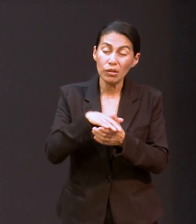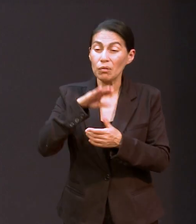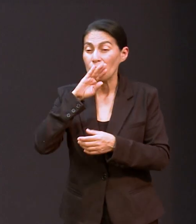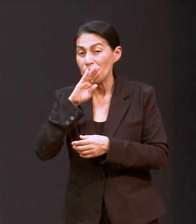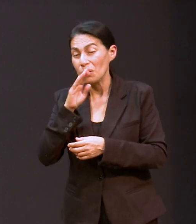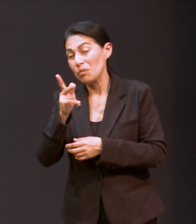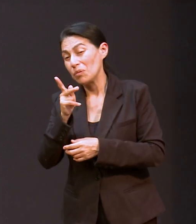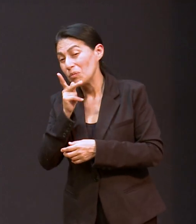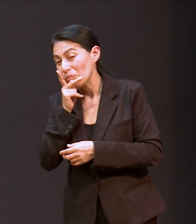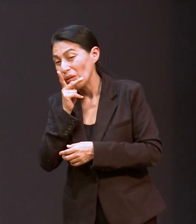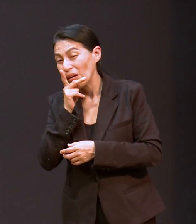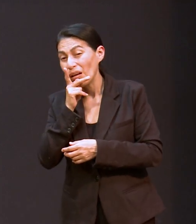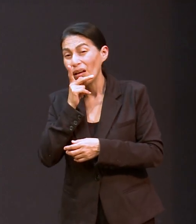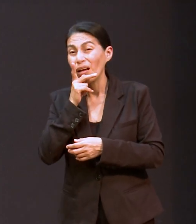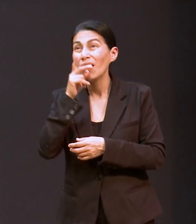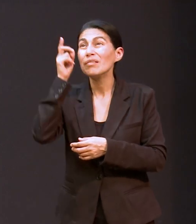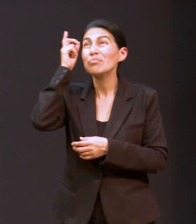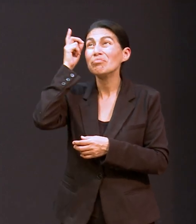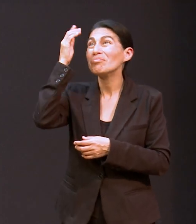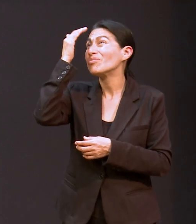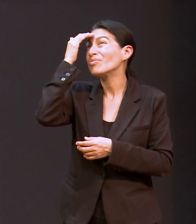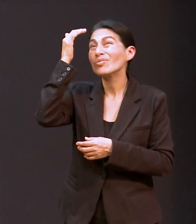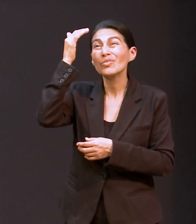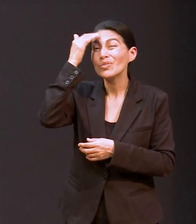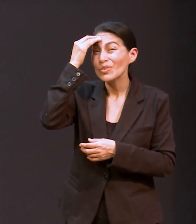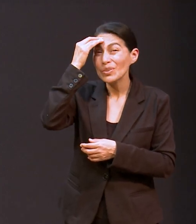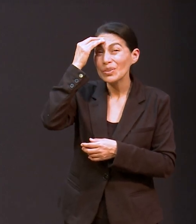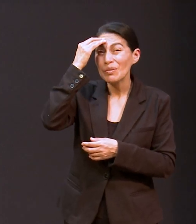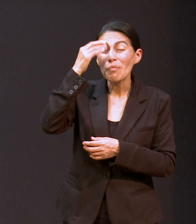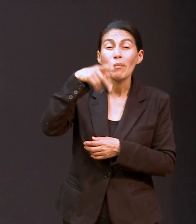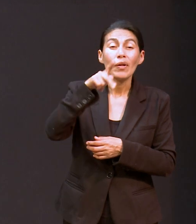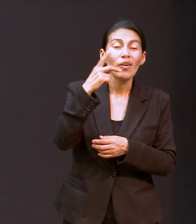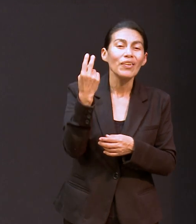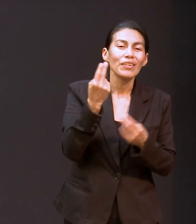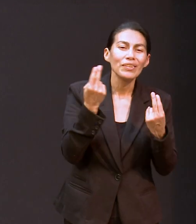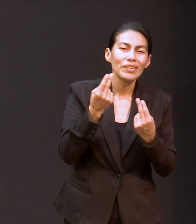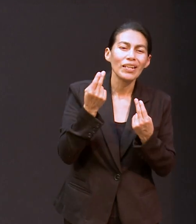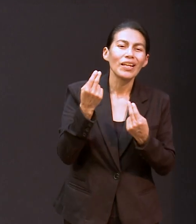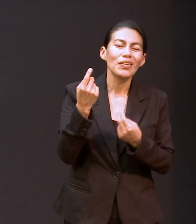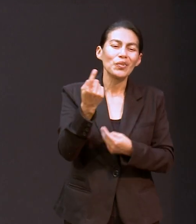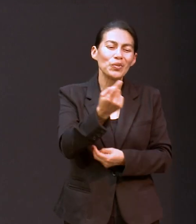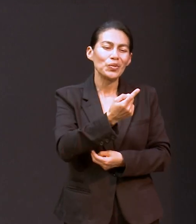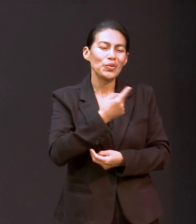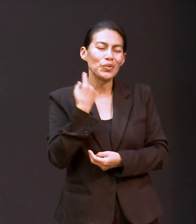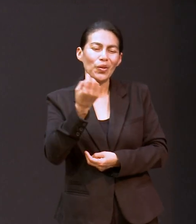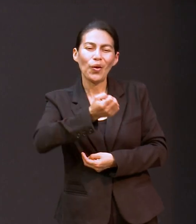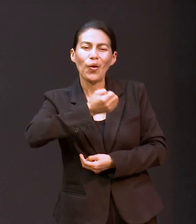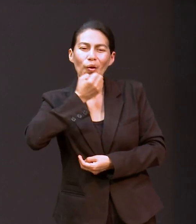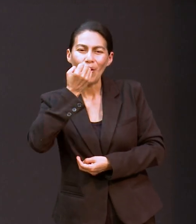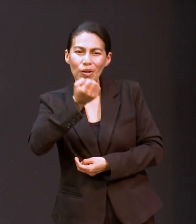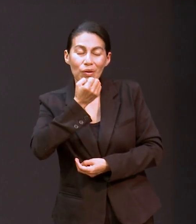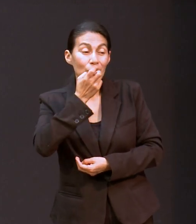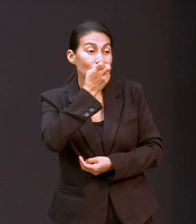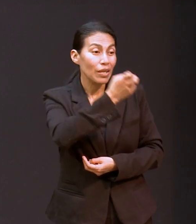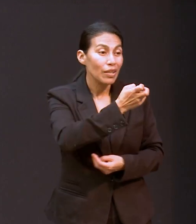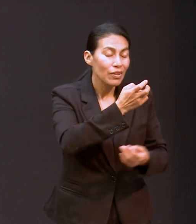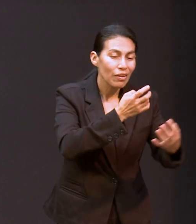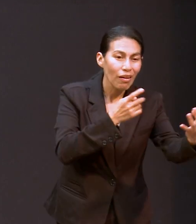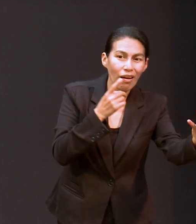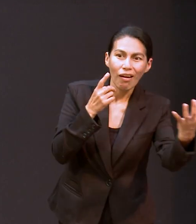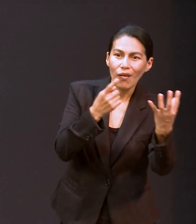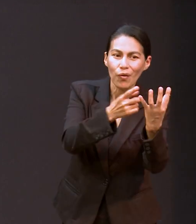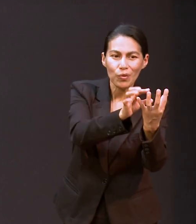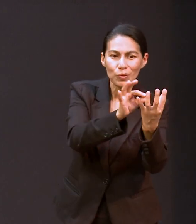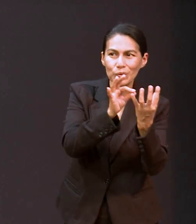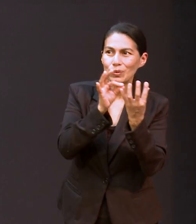hay madres y padres que necesitan conocer de Dios y solo lo van a hacer por la oración que tú puedas hacer hoy y